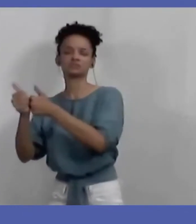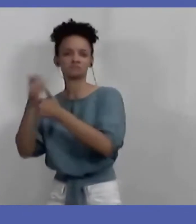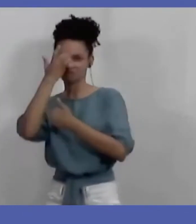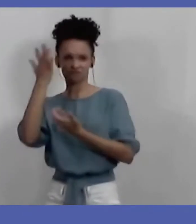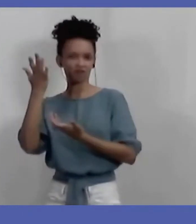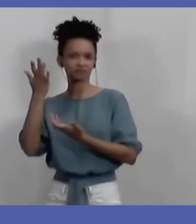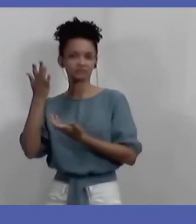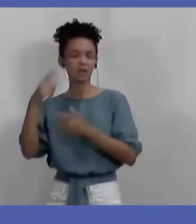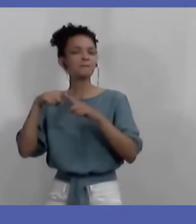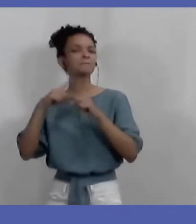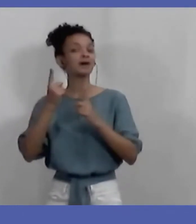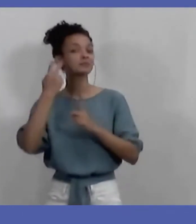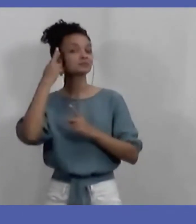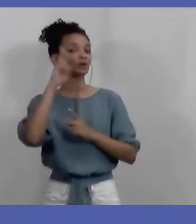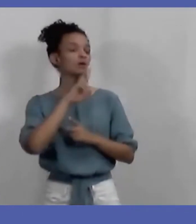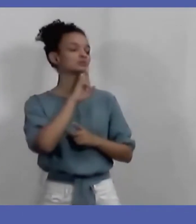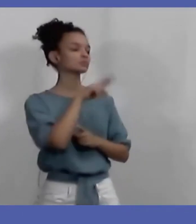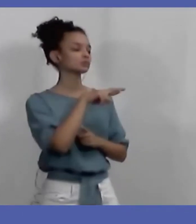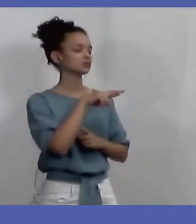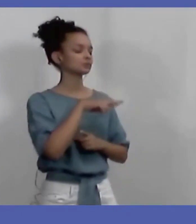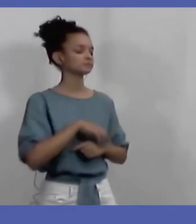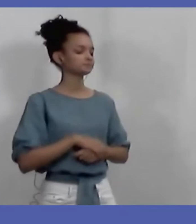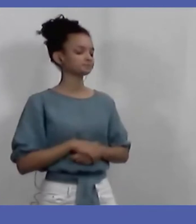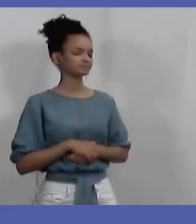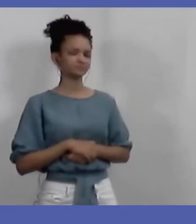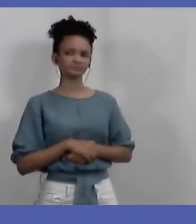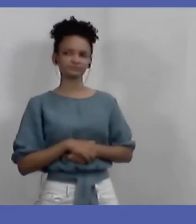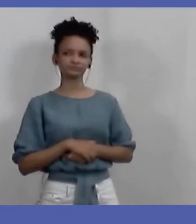as raposas têm seus covis,